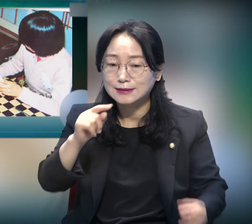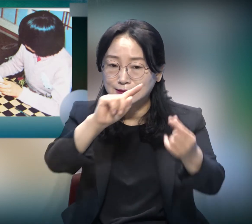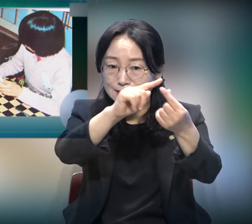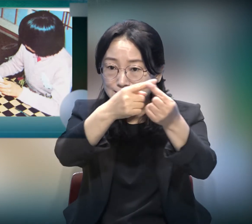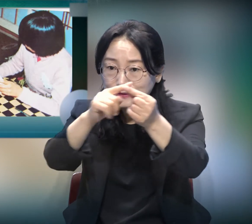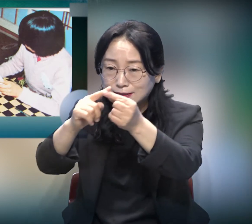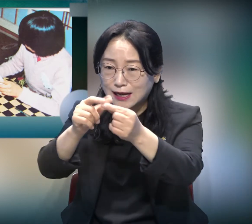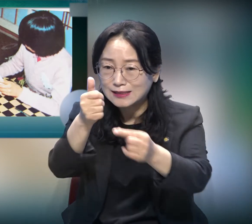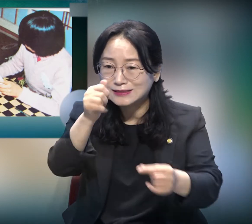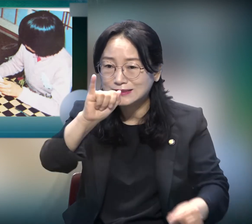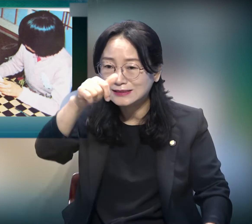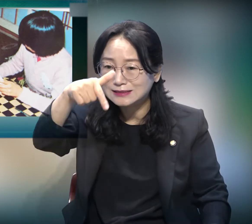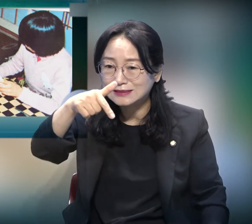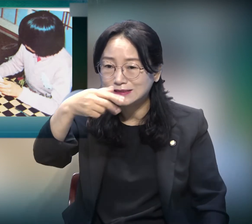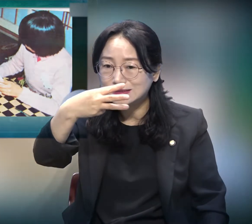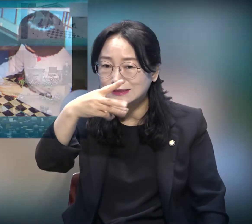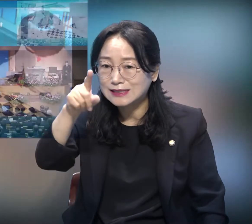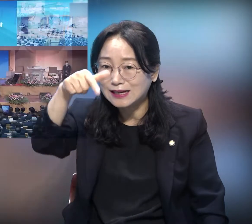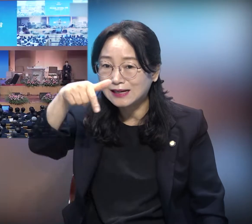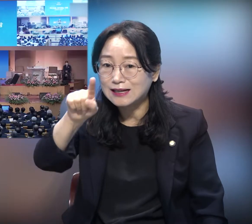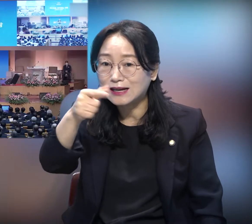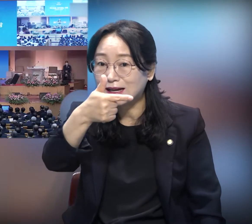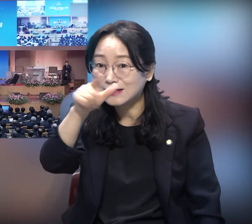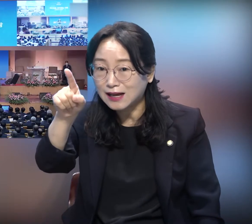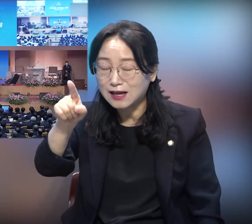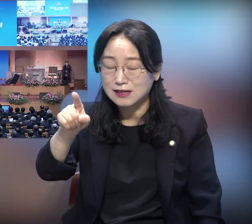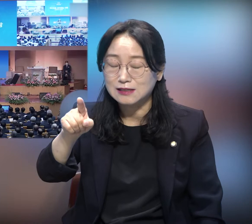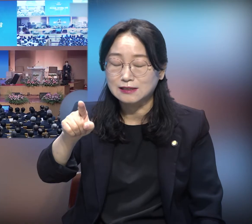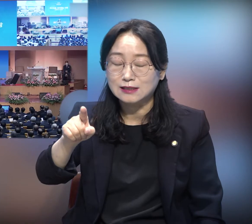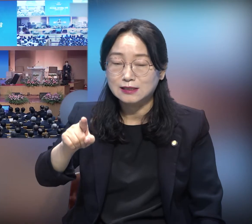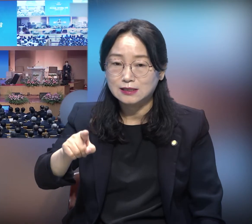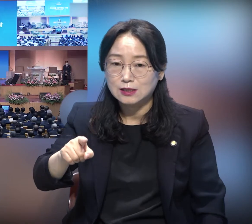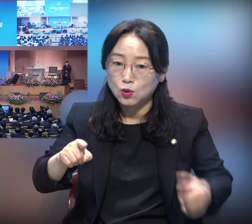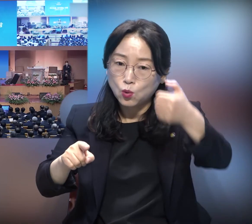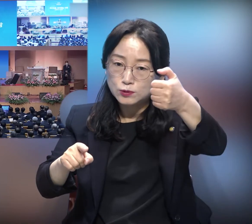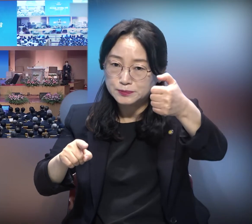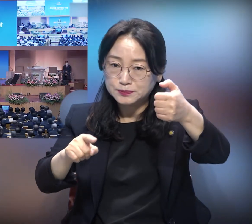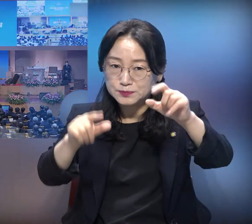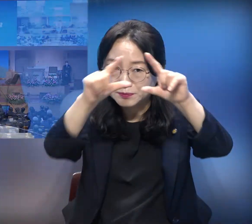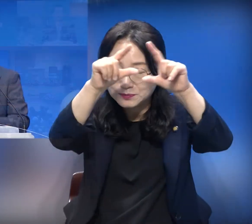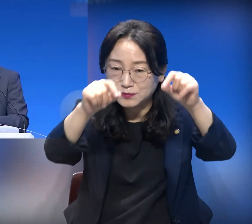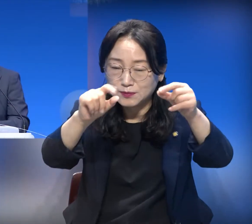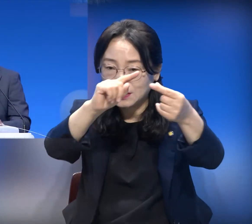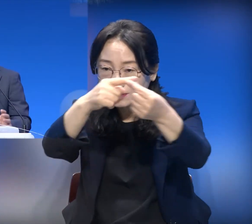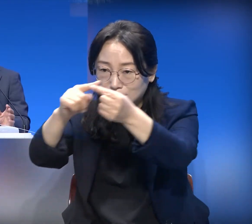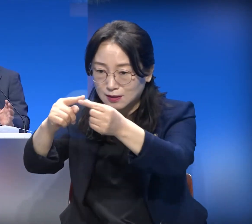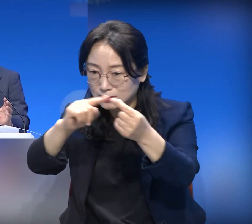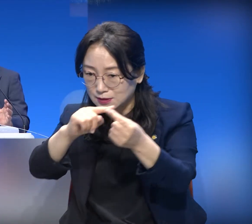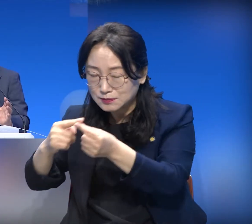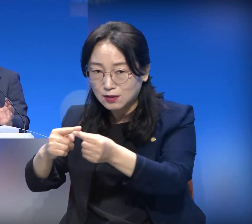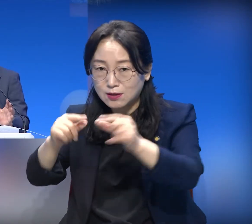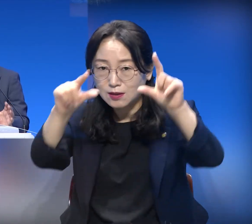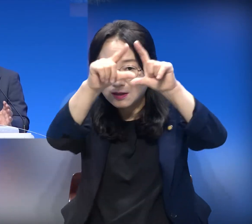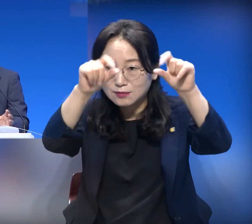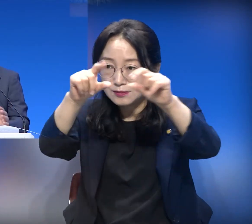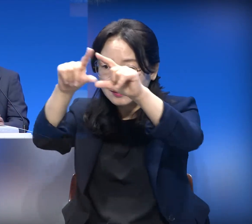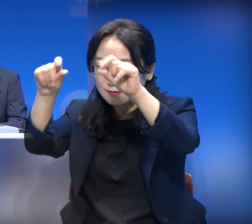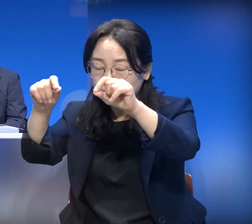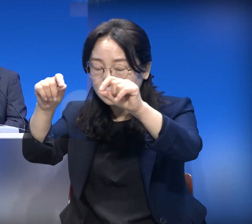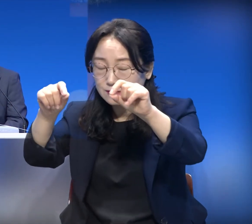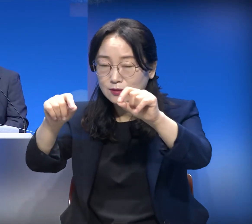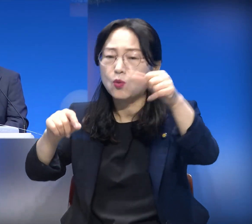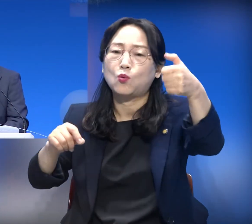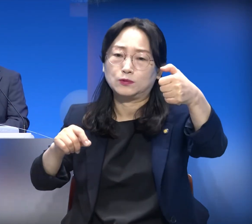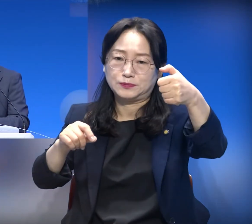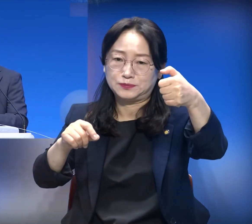글자 히라카나 50자 아이우에오 모음 5개 하고 잠 10개 하고 합해서 일본 글자가